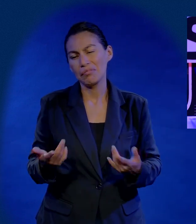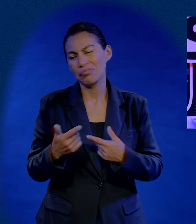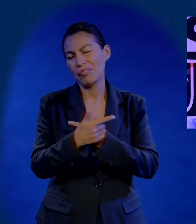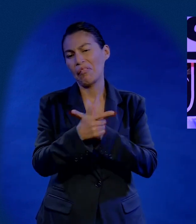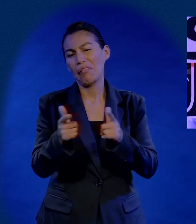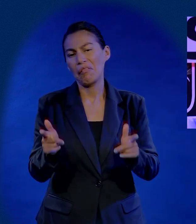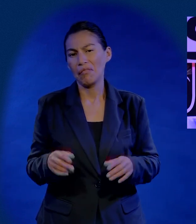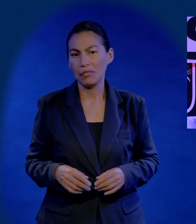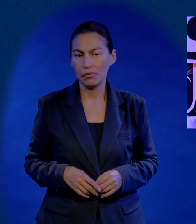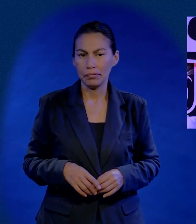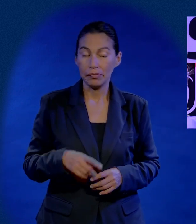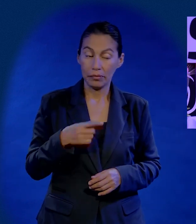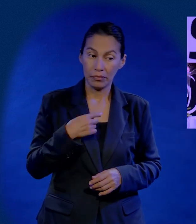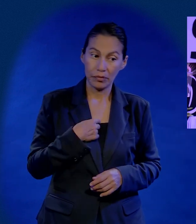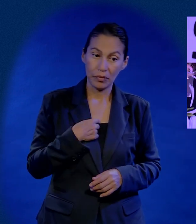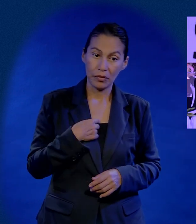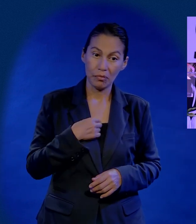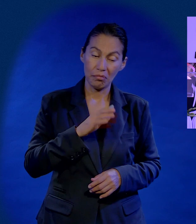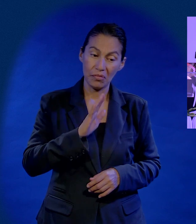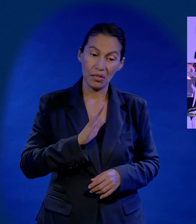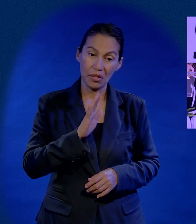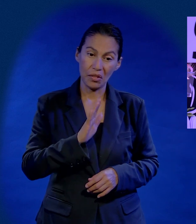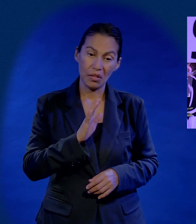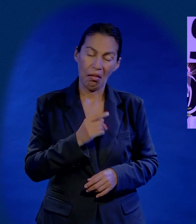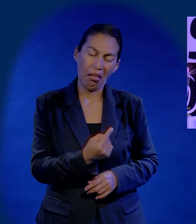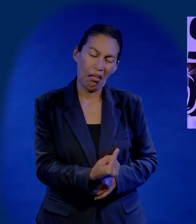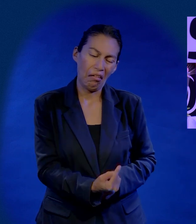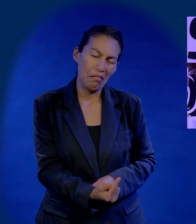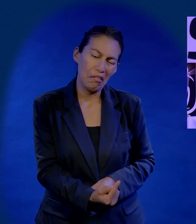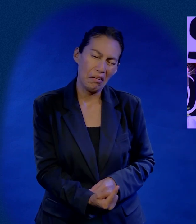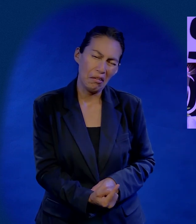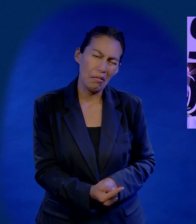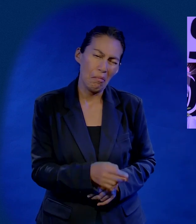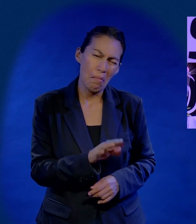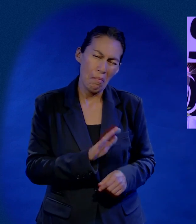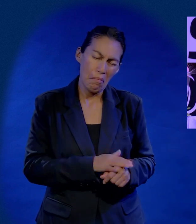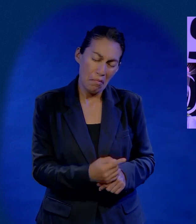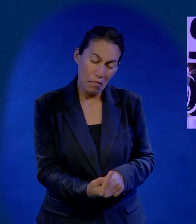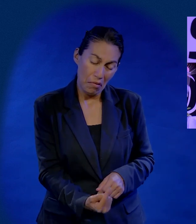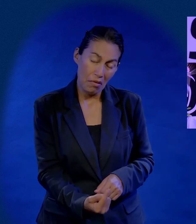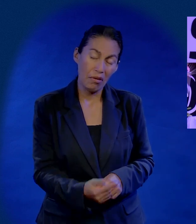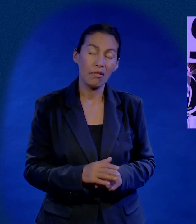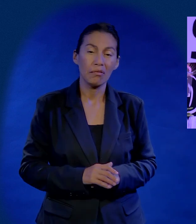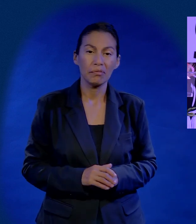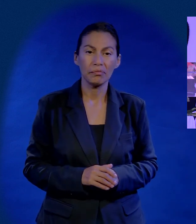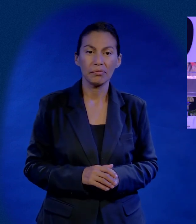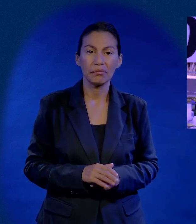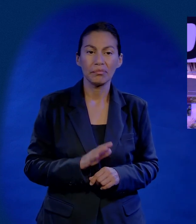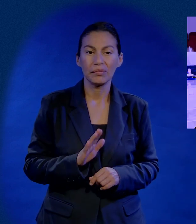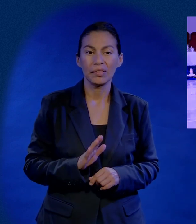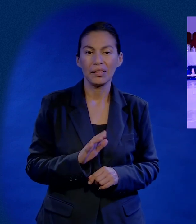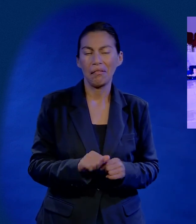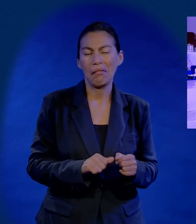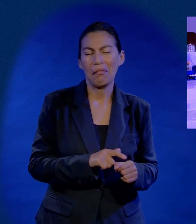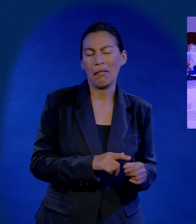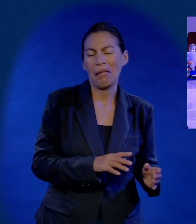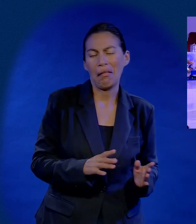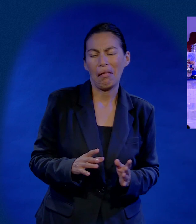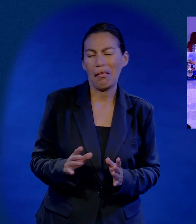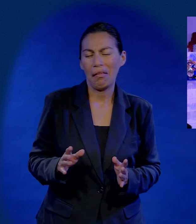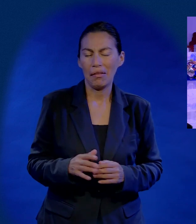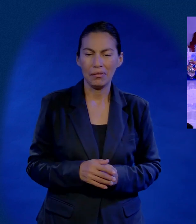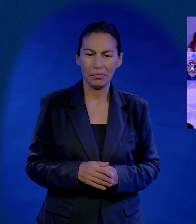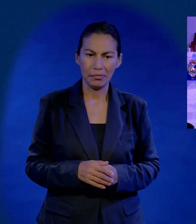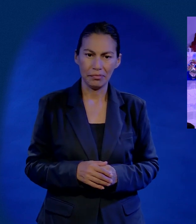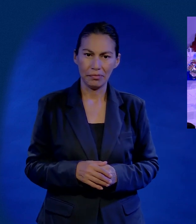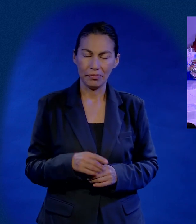ambiente. Y yo venía a ser más o menos como su mascota, el más chiquillo de todos. Yo